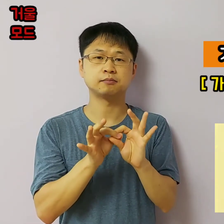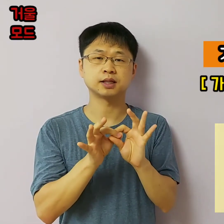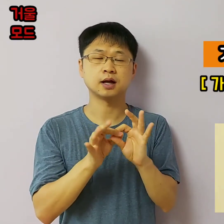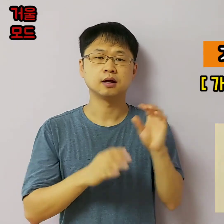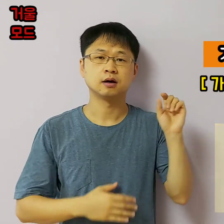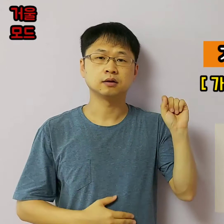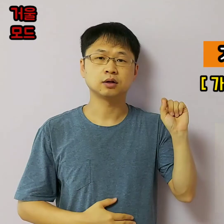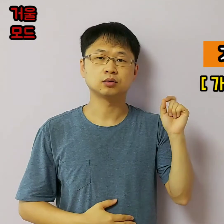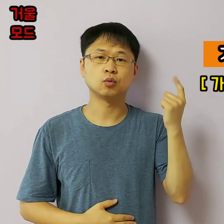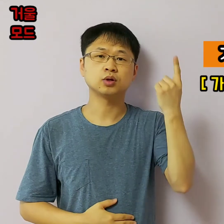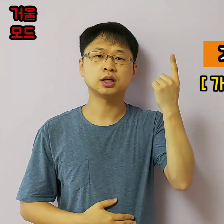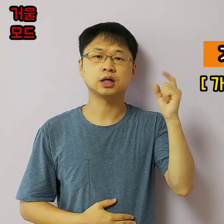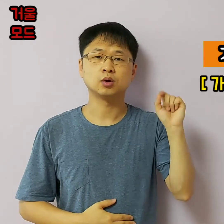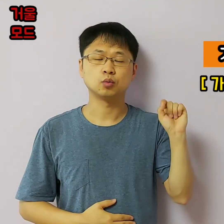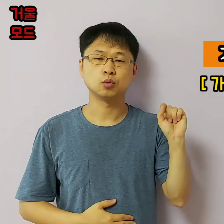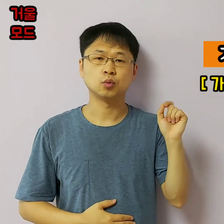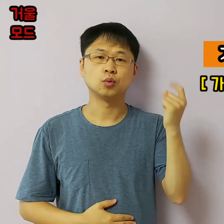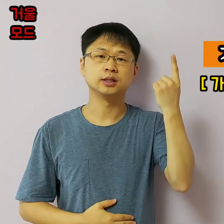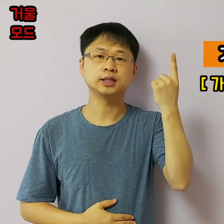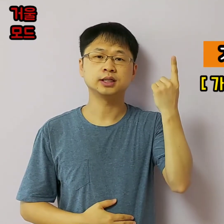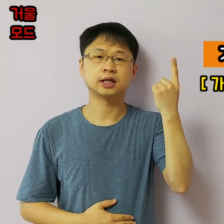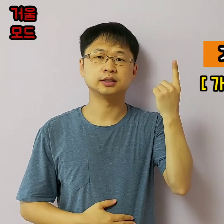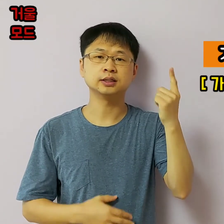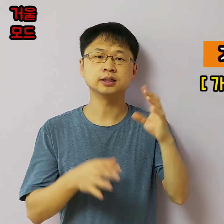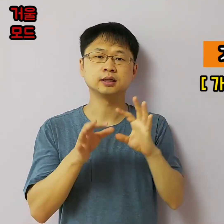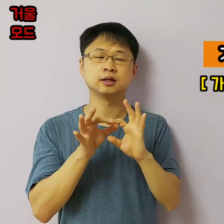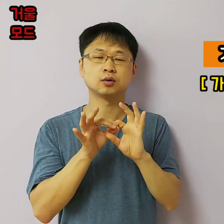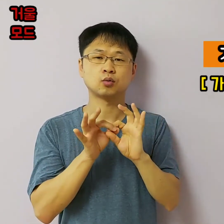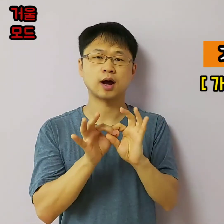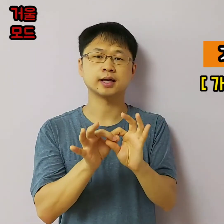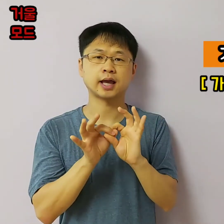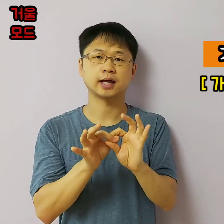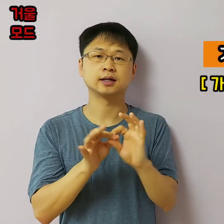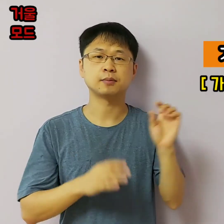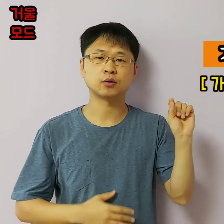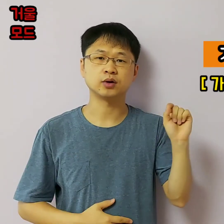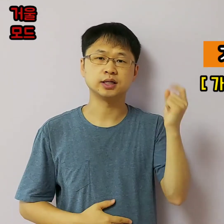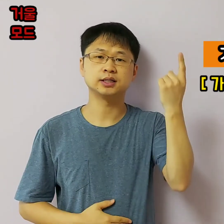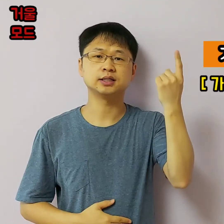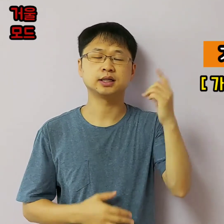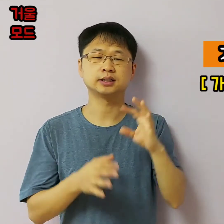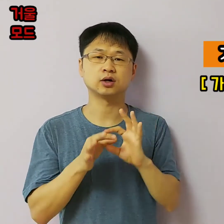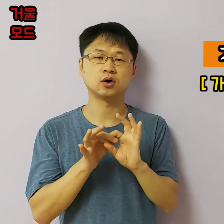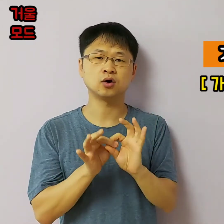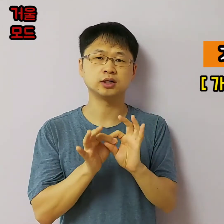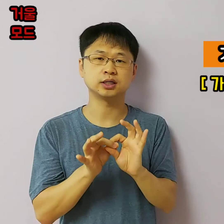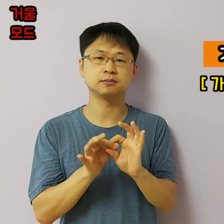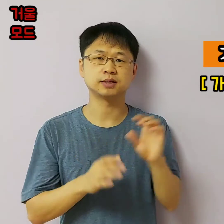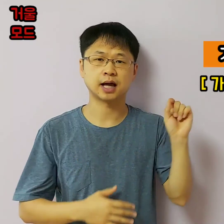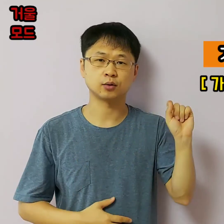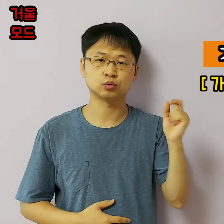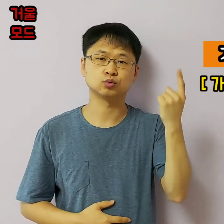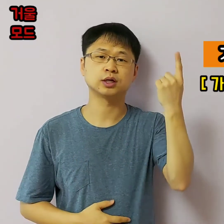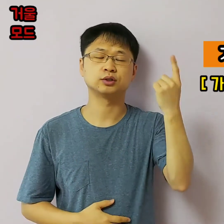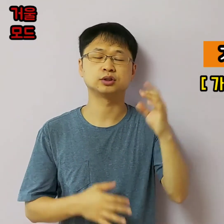관계입니다. 어떤 동기, 원인이 되는 관계, 이게 바로 인연이겠죠. 인연입니다. 요 두 개를